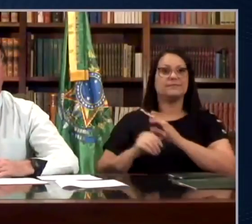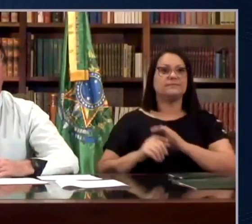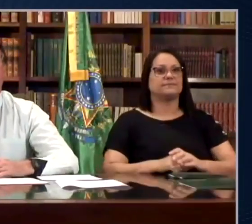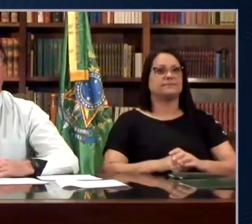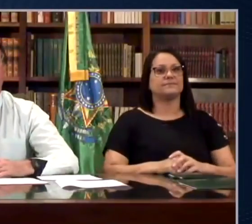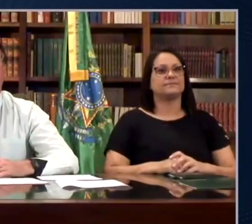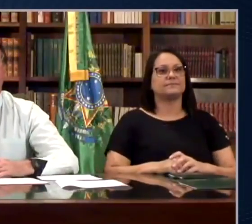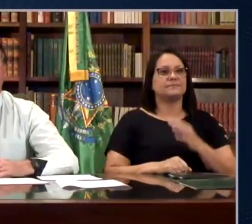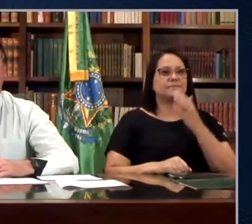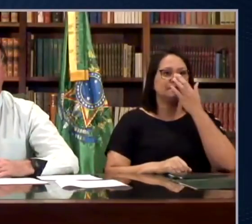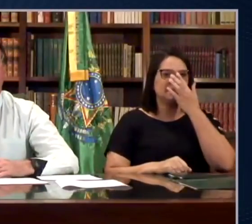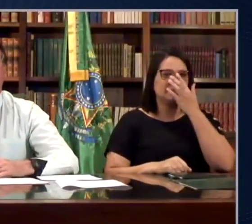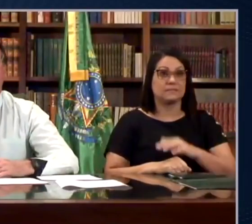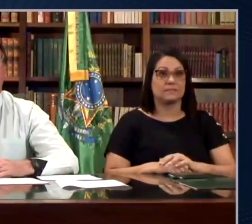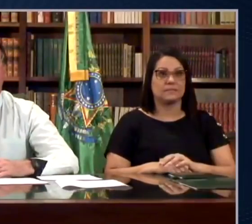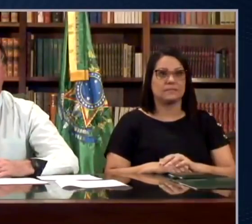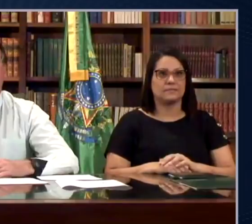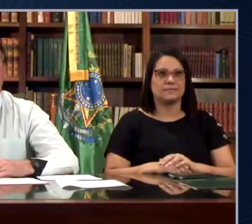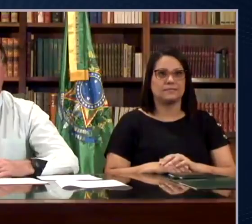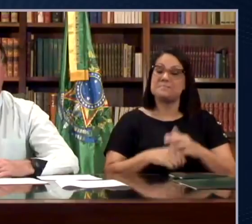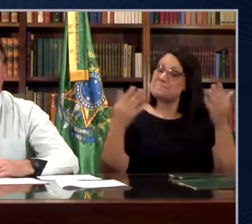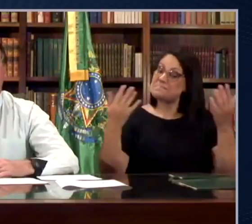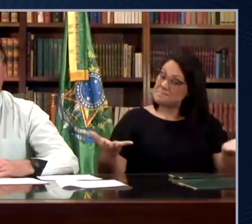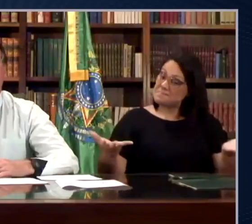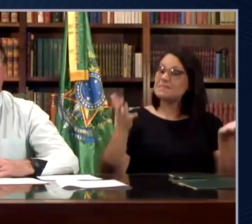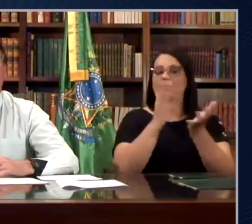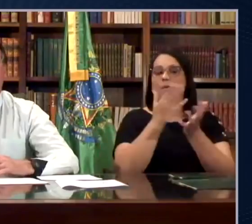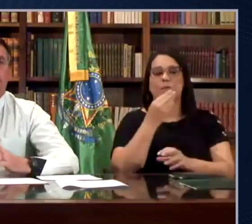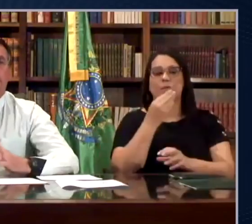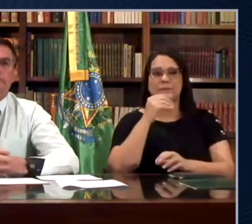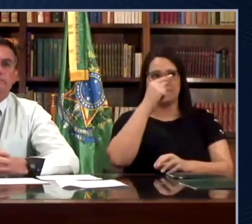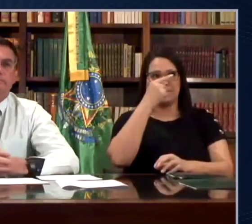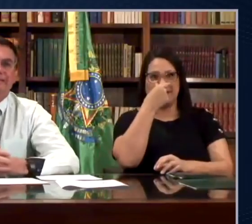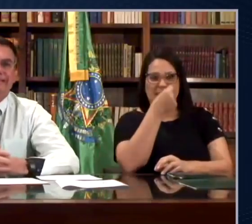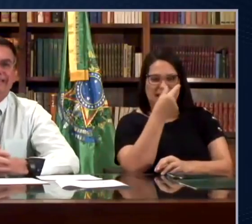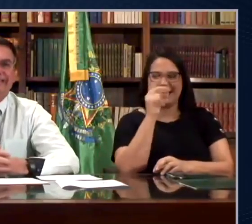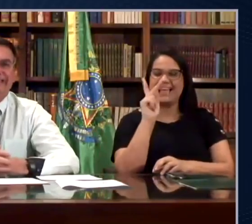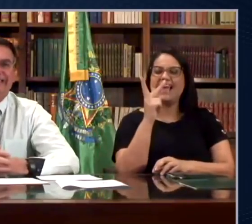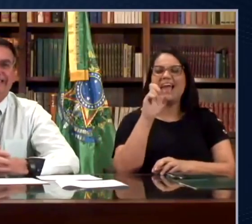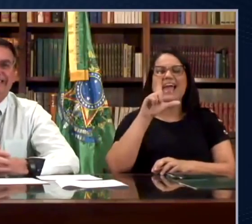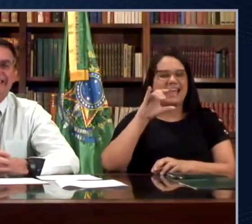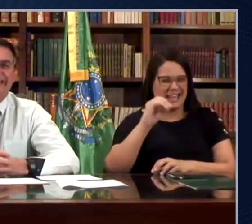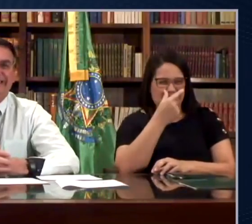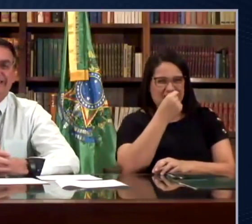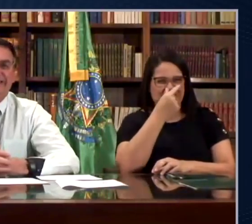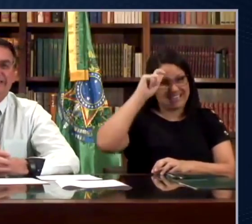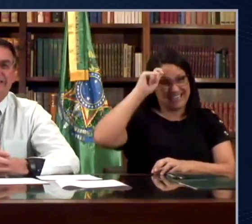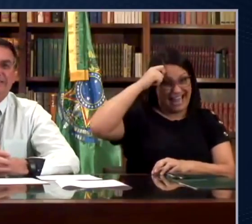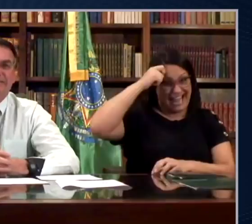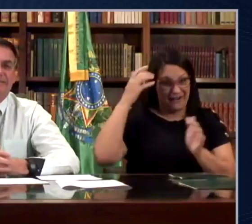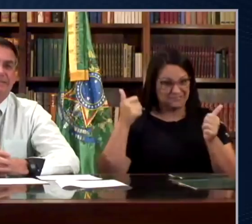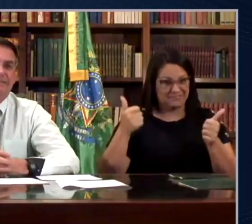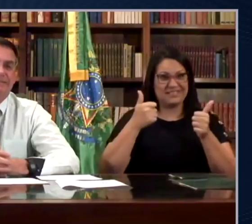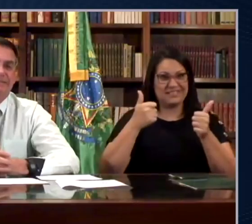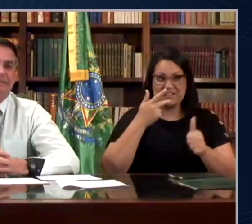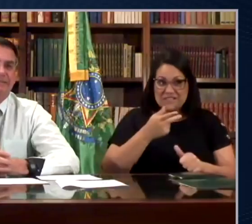Pois é, presidente, entregaram o senhor aqui para mim, o deputado Hélio Lopes, o Hélio Negão, né? Dizendo que só acompanha os Pingos nos Is